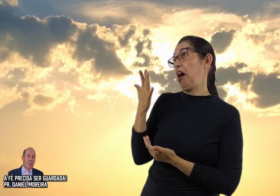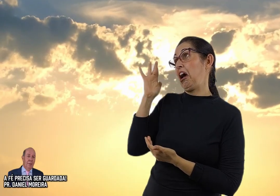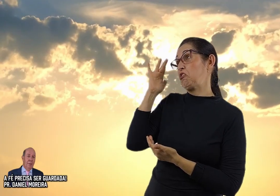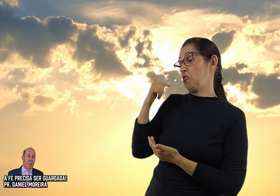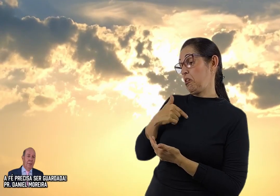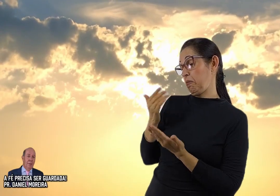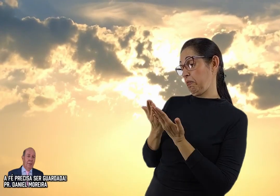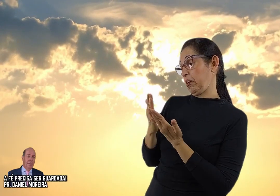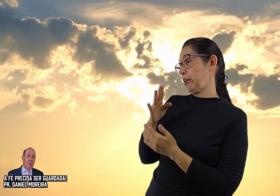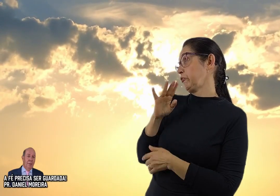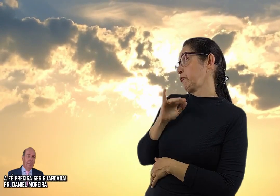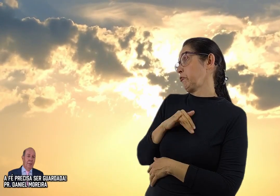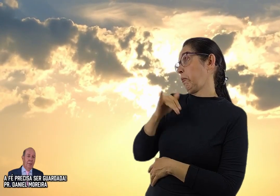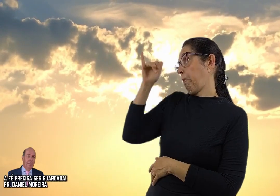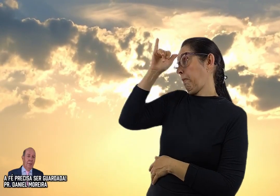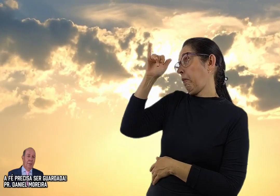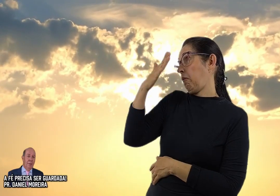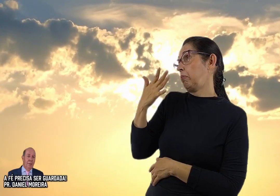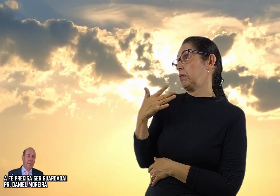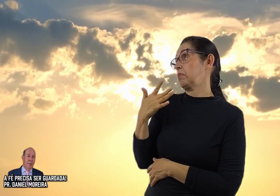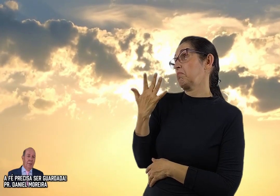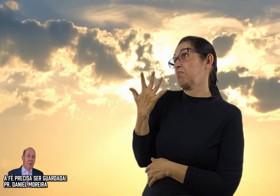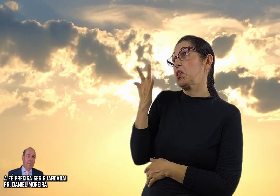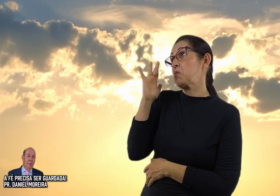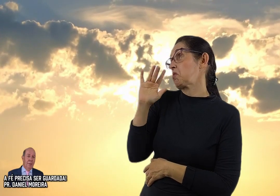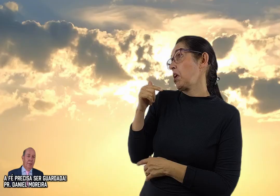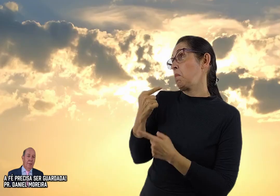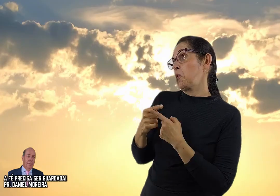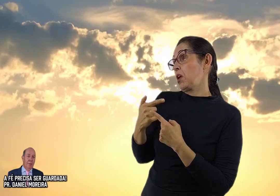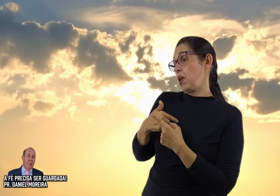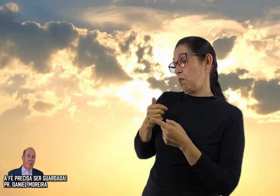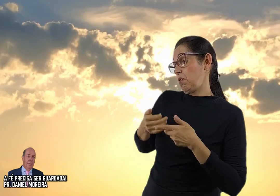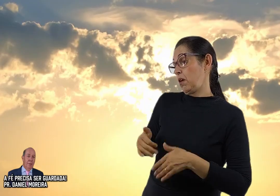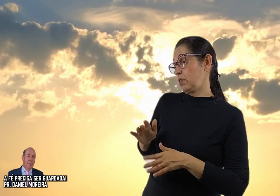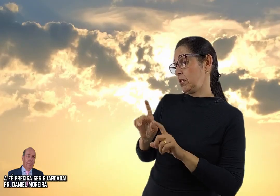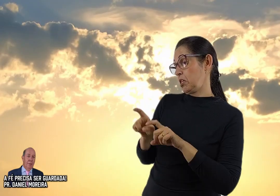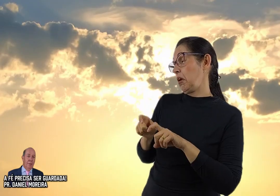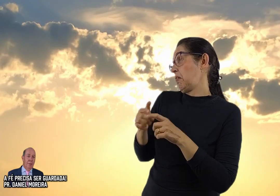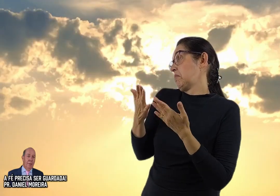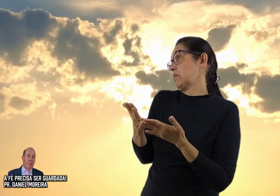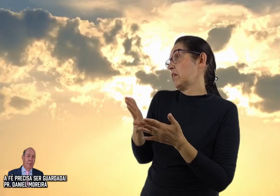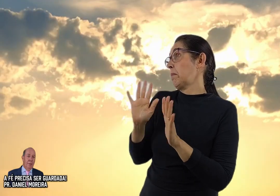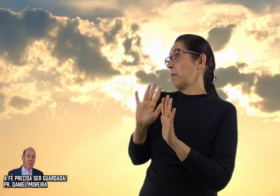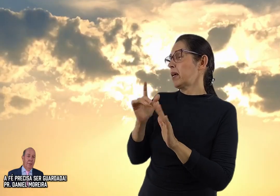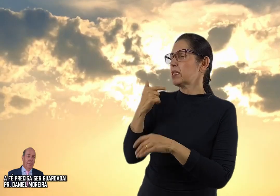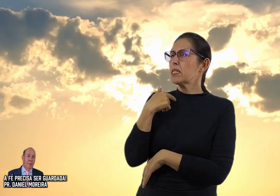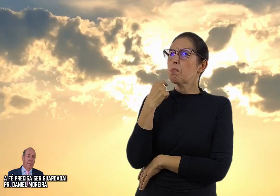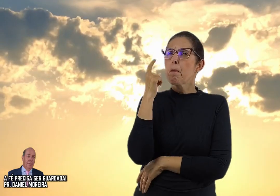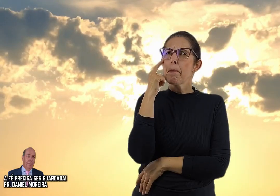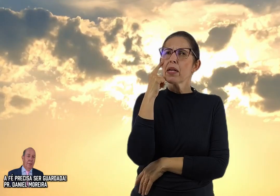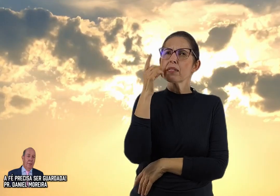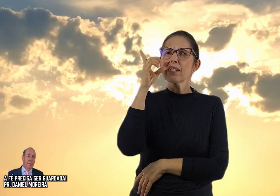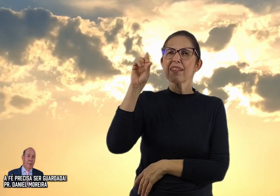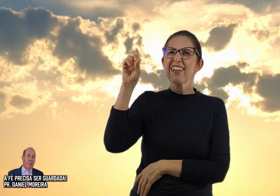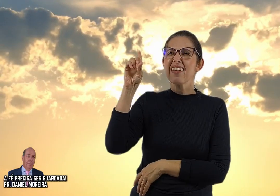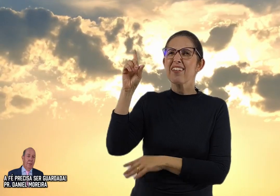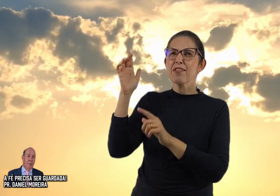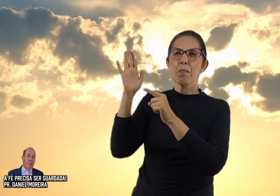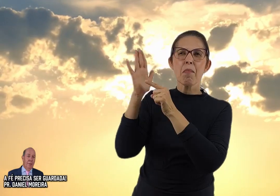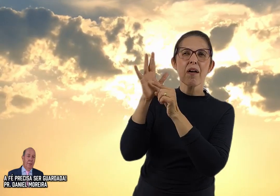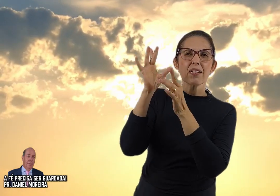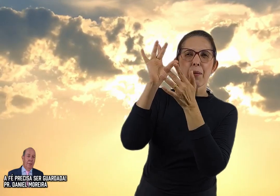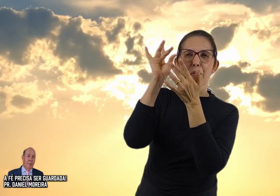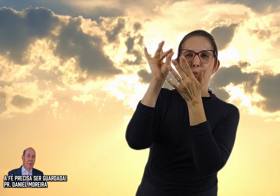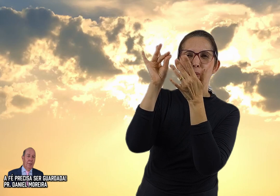roça, mas fica admirado assim dos detalhes que Deus mostra, do carinho